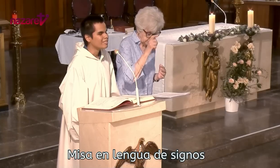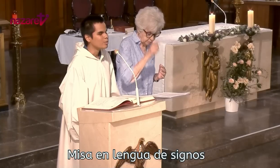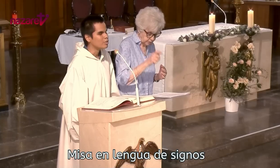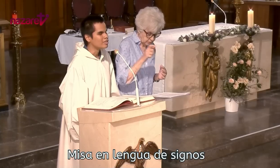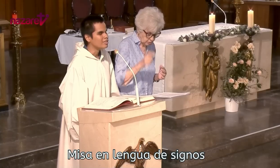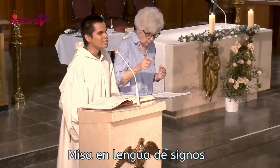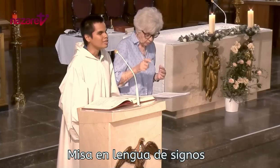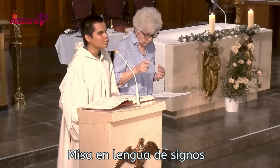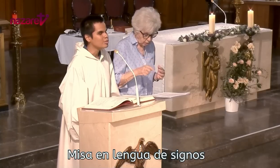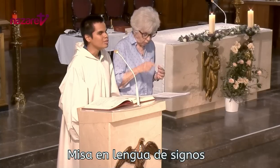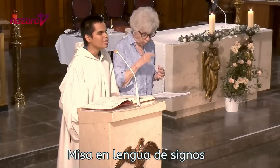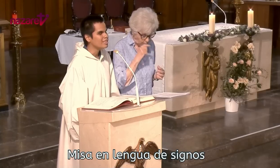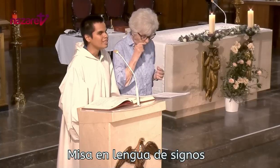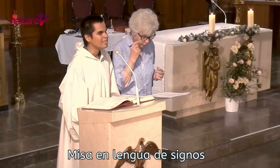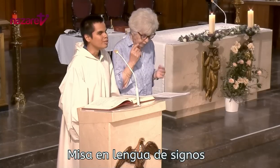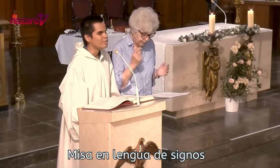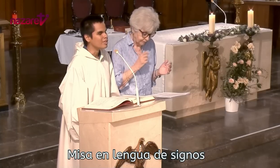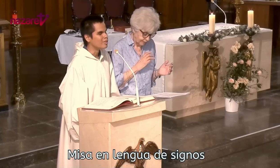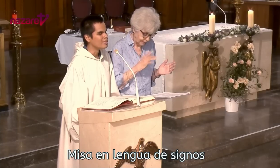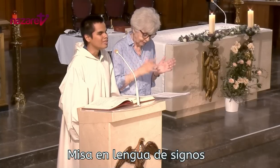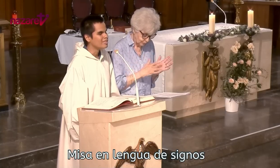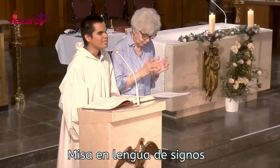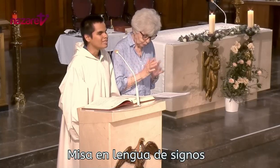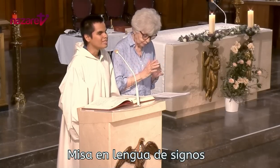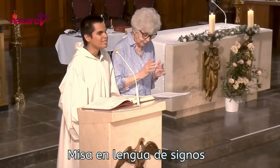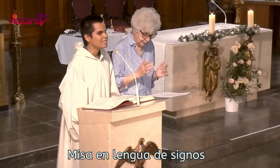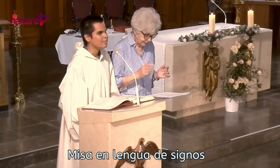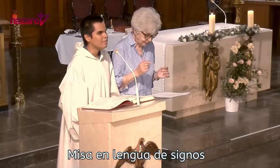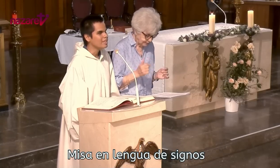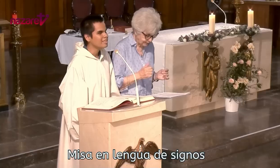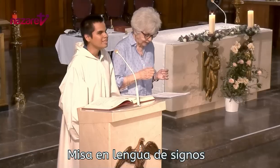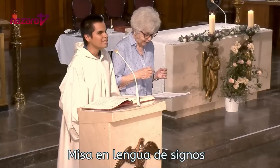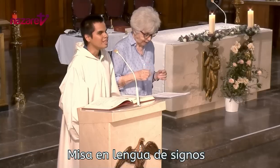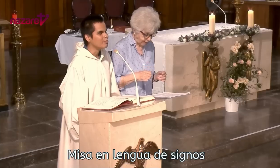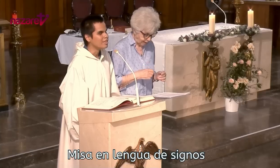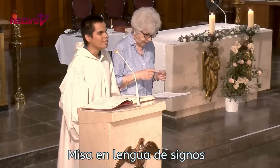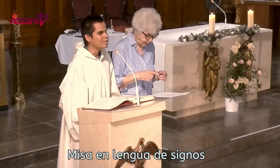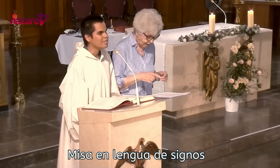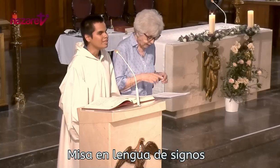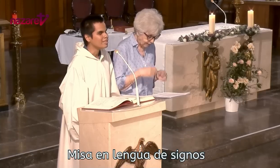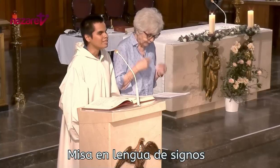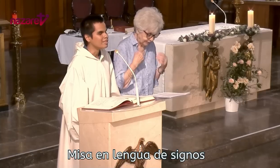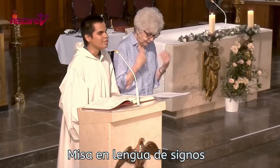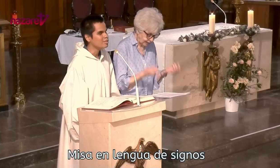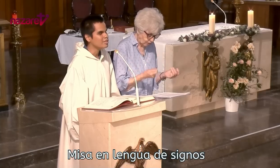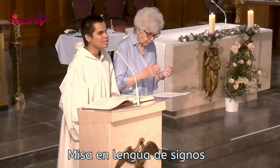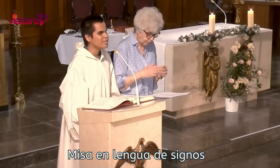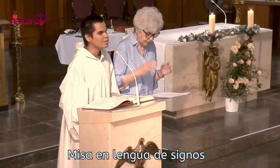Pues Dios es uno y único, también el mediador entre Dios y los